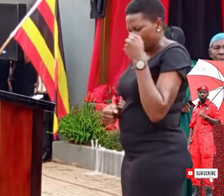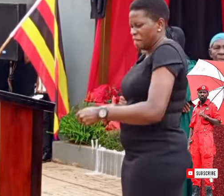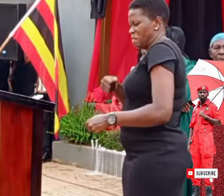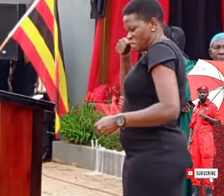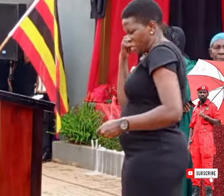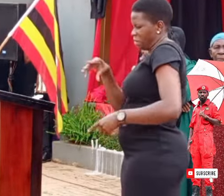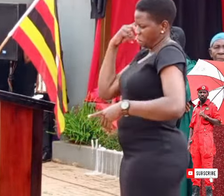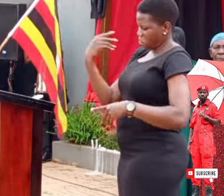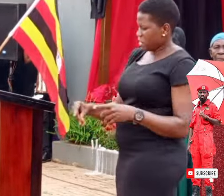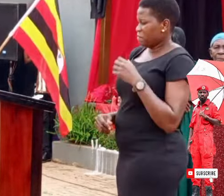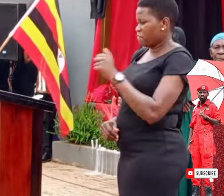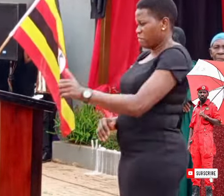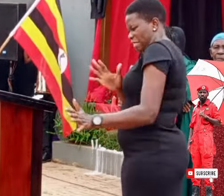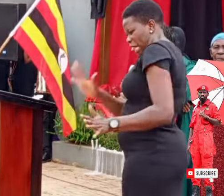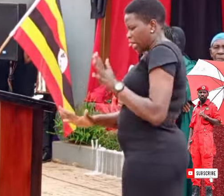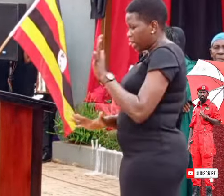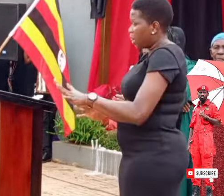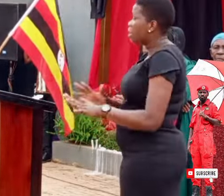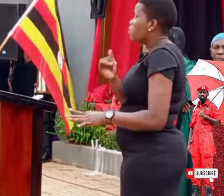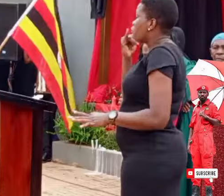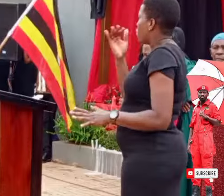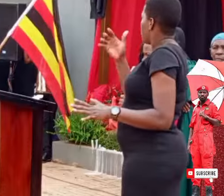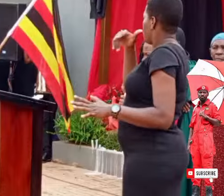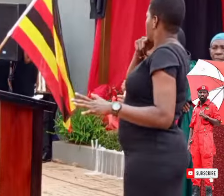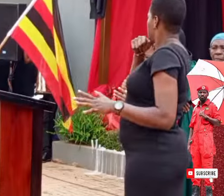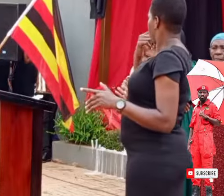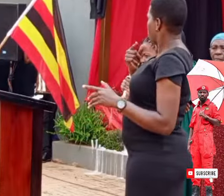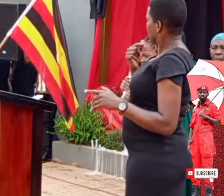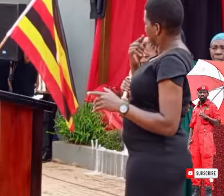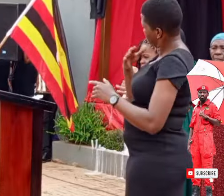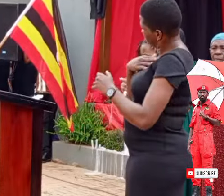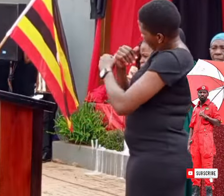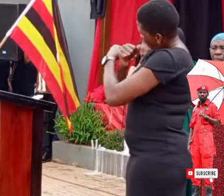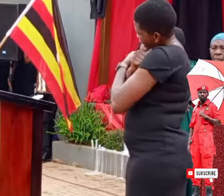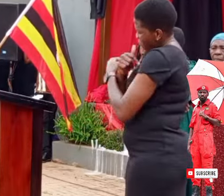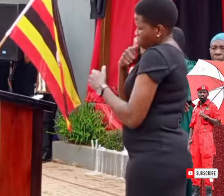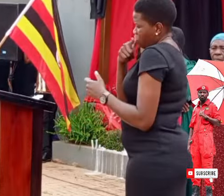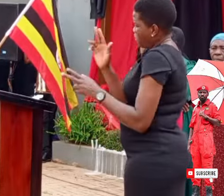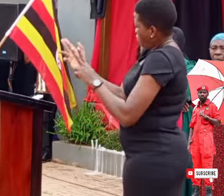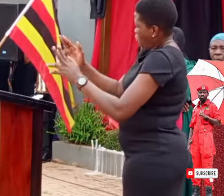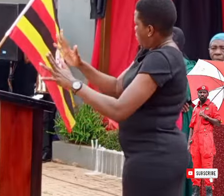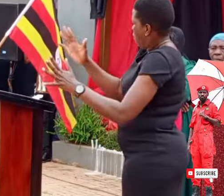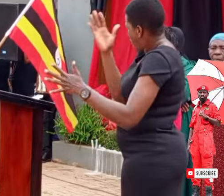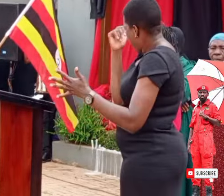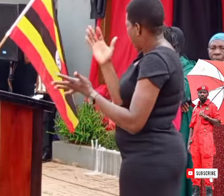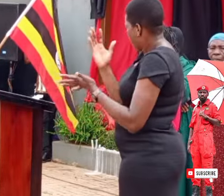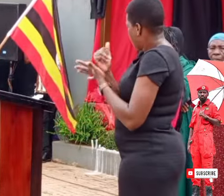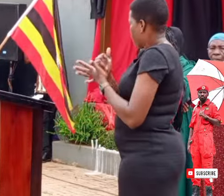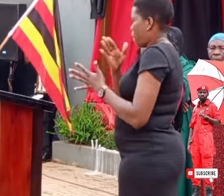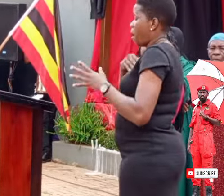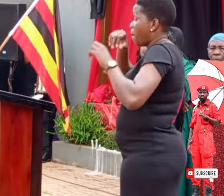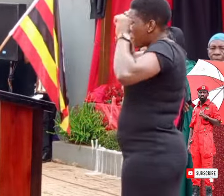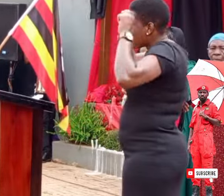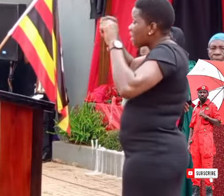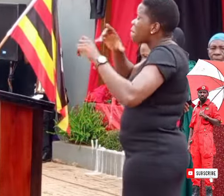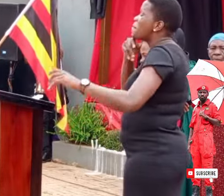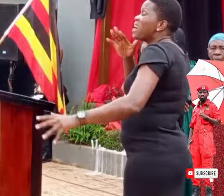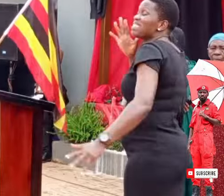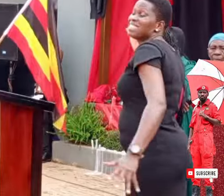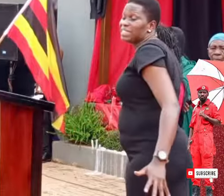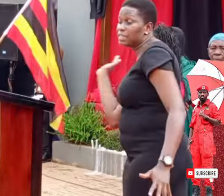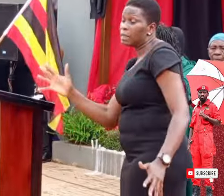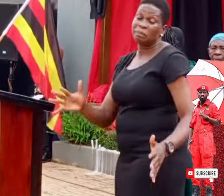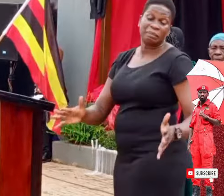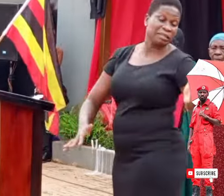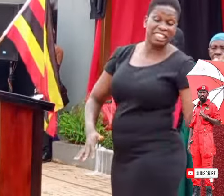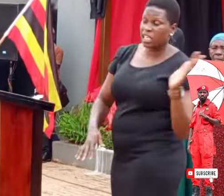nebambuza bobiwaine omwitoota nembagamba mwagala kubanga ye pulezidenti mwagala bwagazinga mwonna gwe mwagala musajja